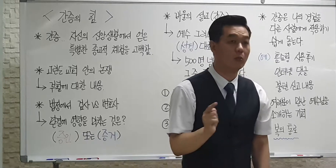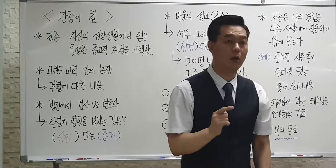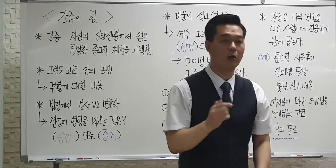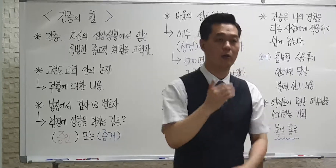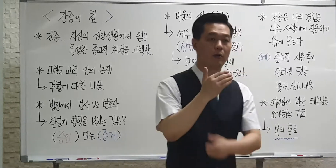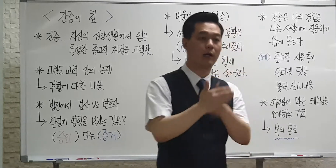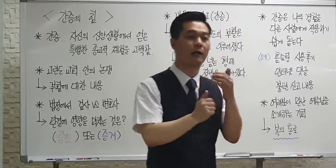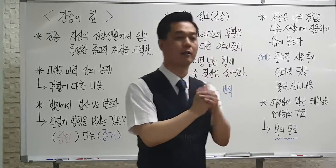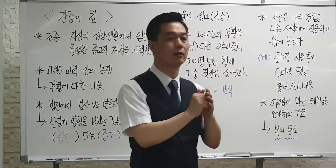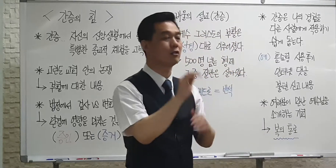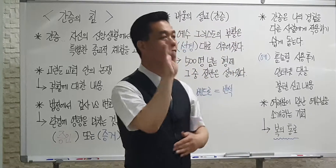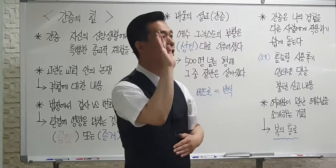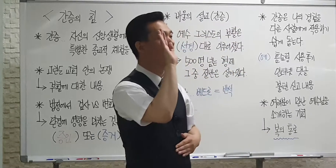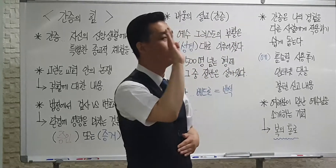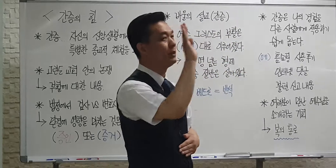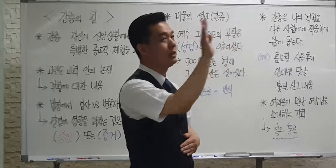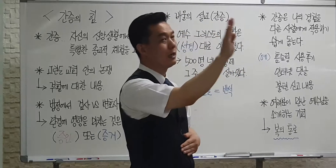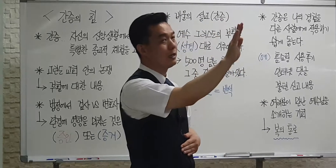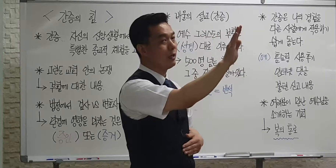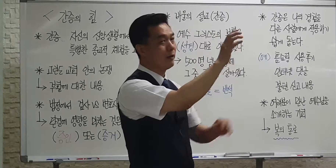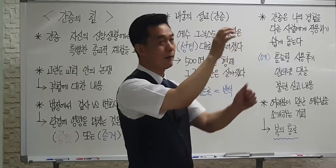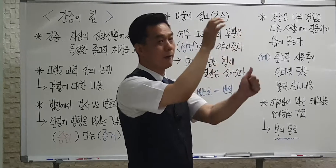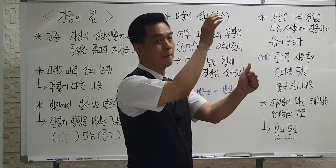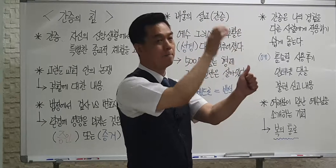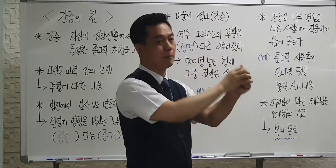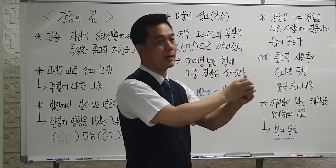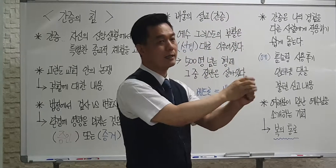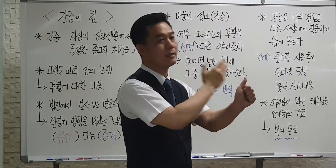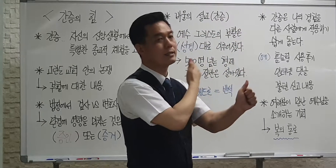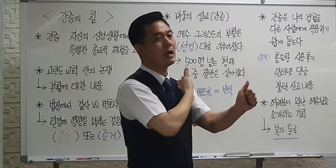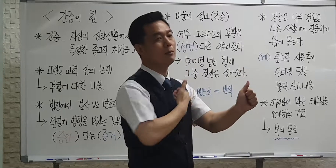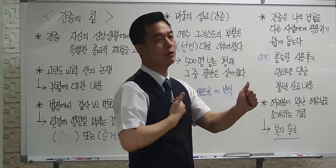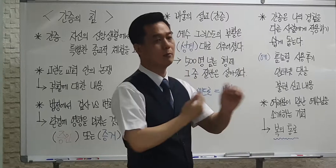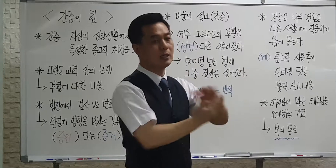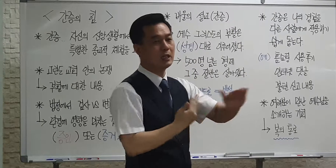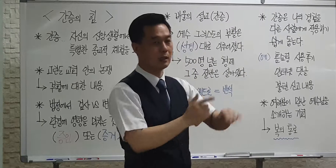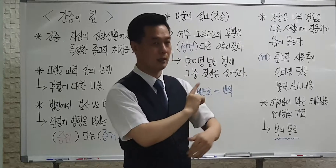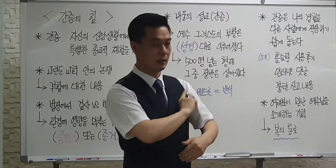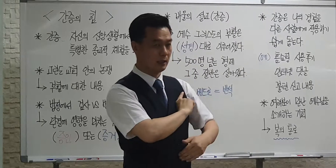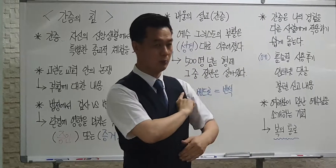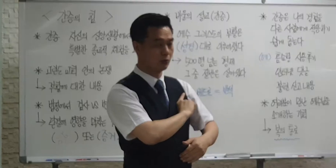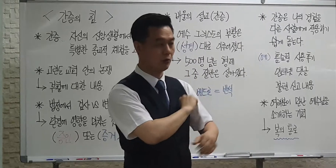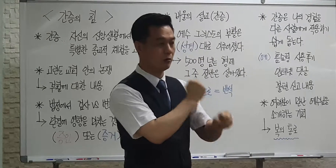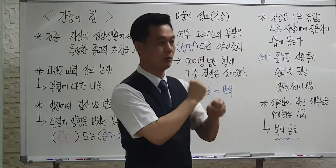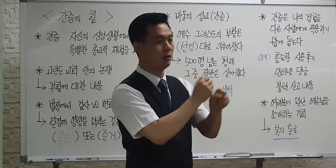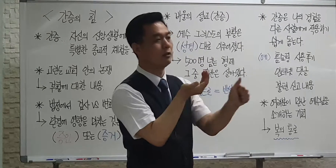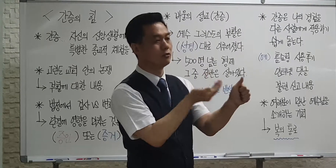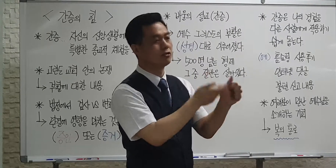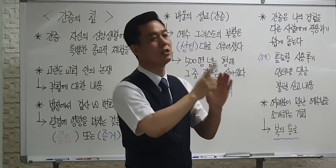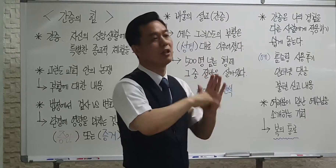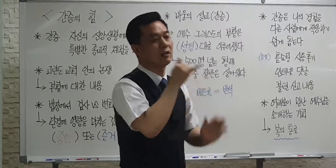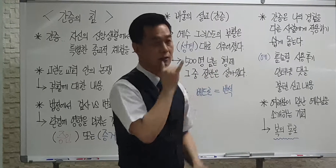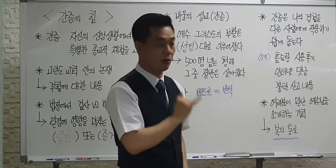뭐예요? 하나님께서 미래에 맡길 사명을 미리 이름으로 주실 때가 있어요.